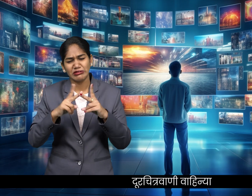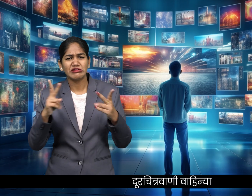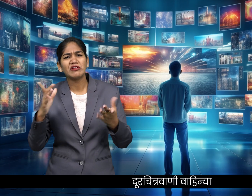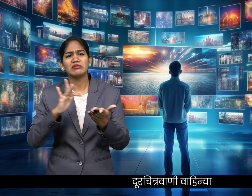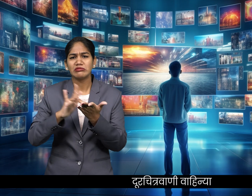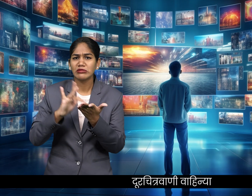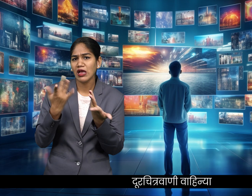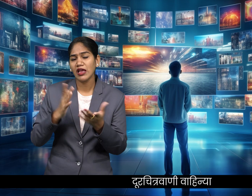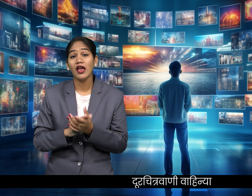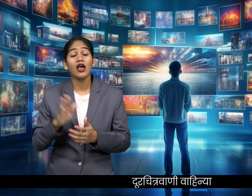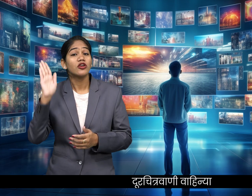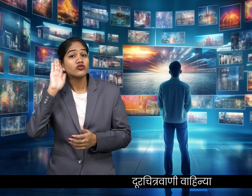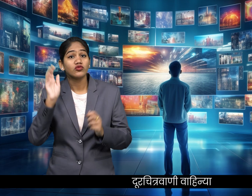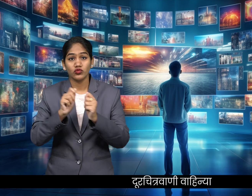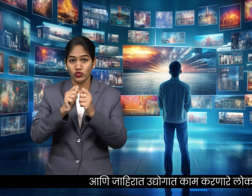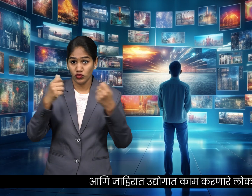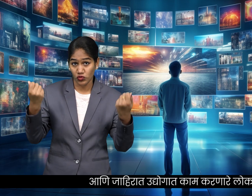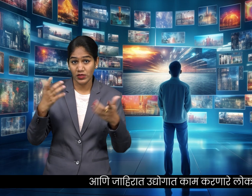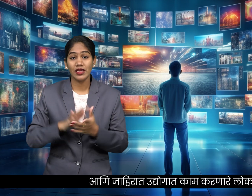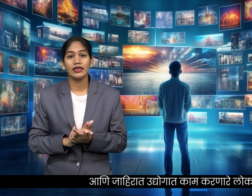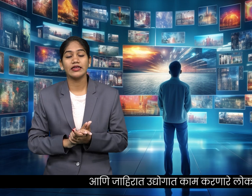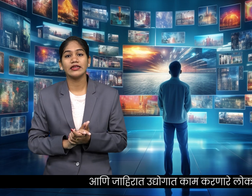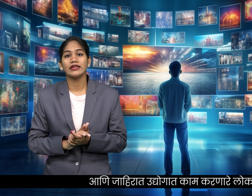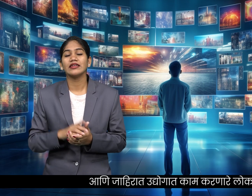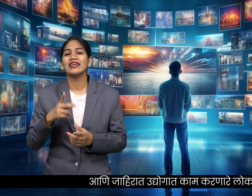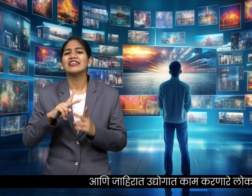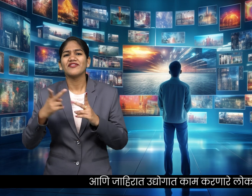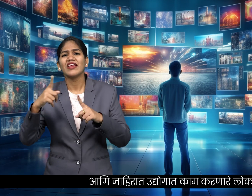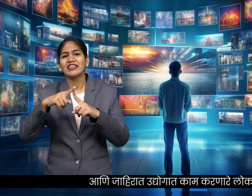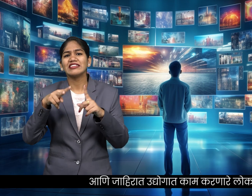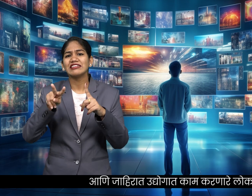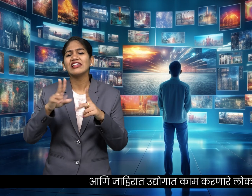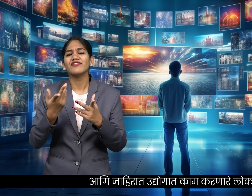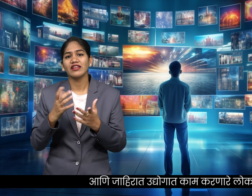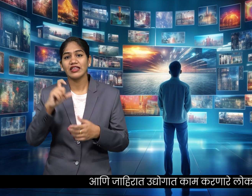दूरचित्रवाणी वाहिन्या आणि जाहिरात उद्योगात काम